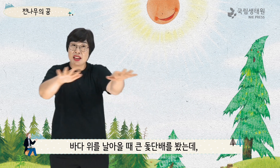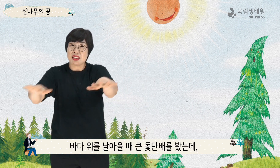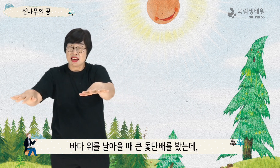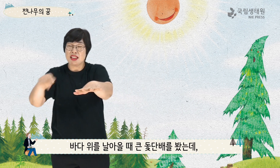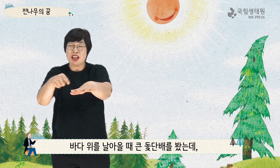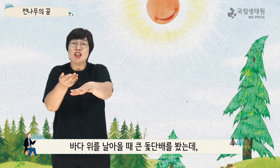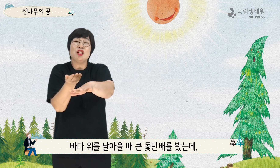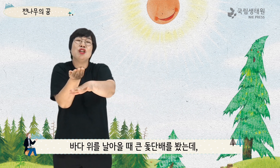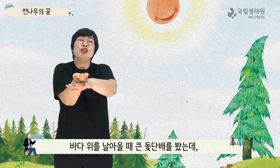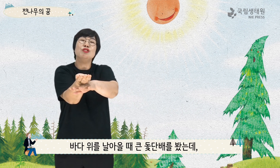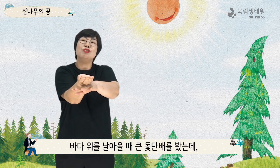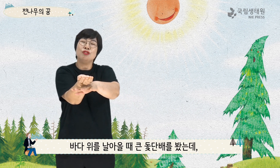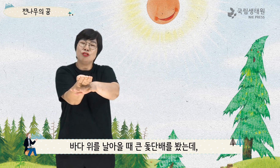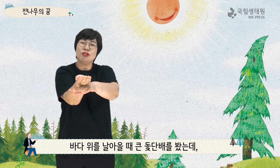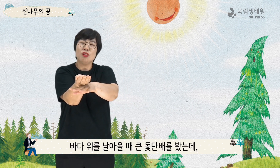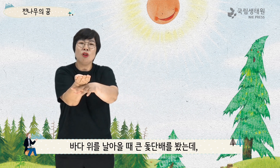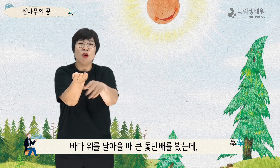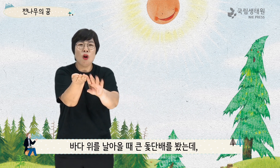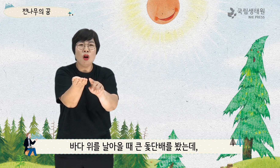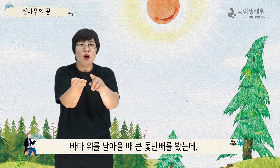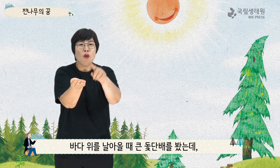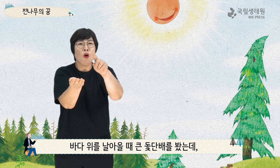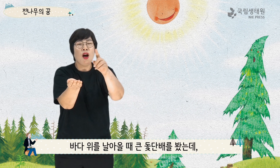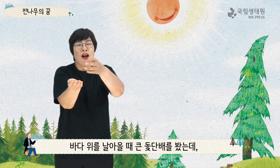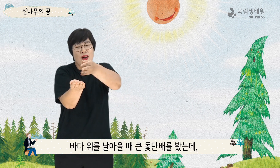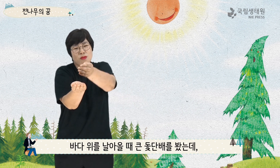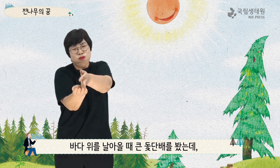바다 위를 날아올 때 큰 돛담배를 봤는데